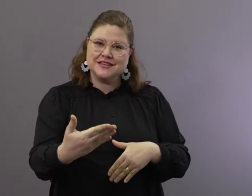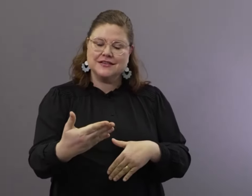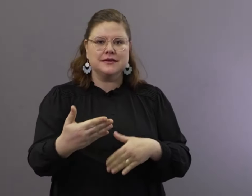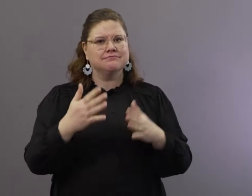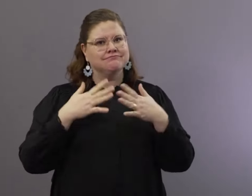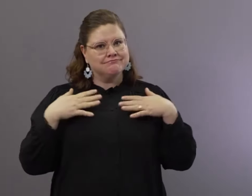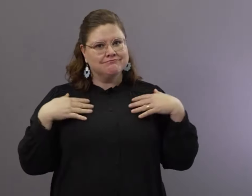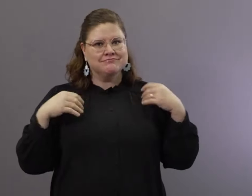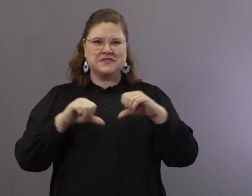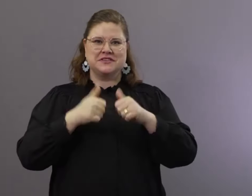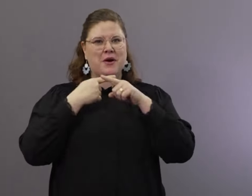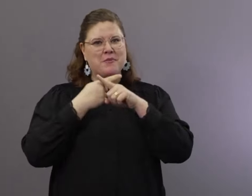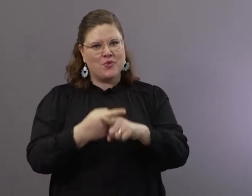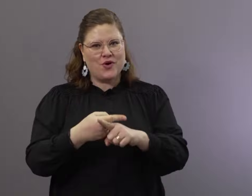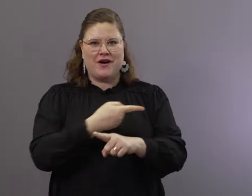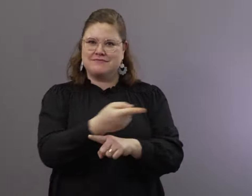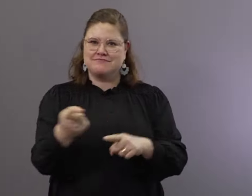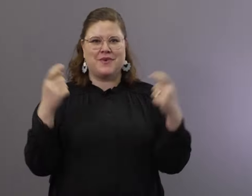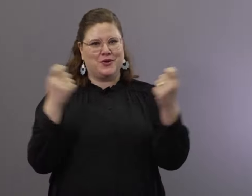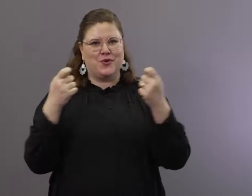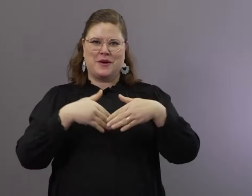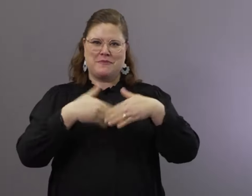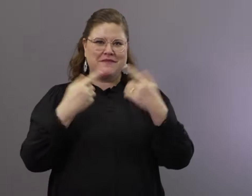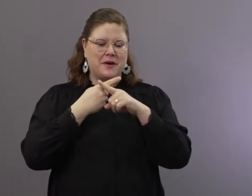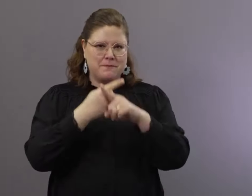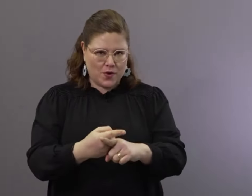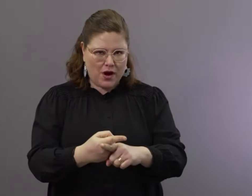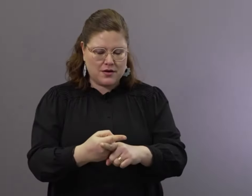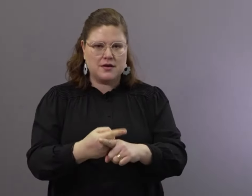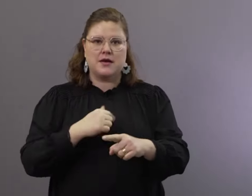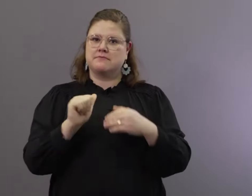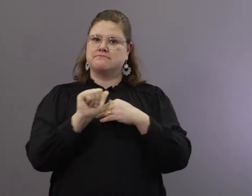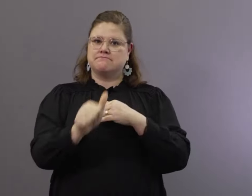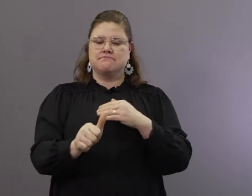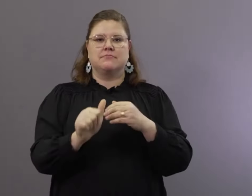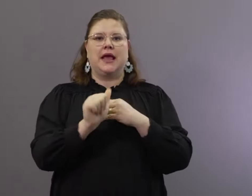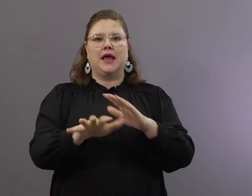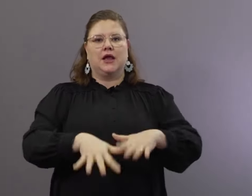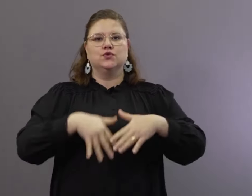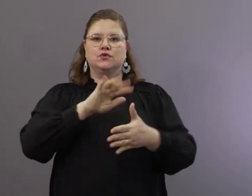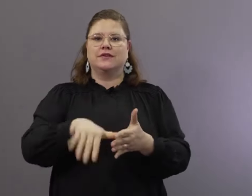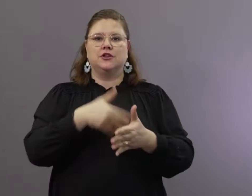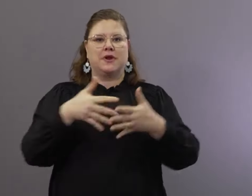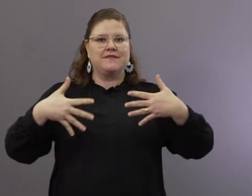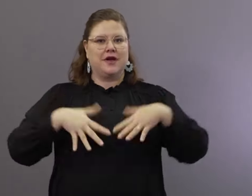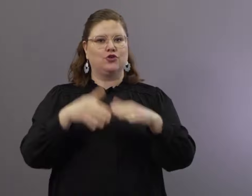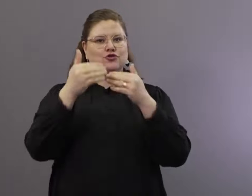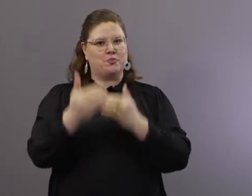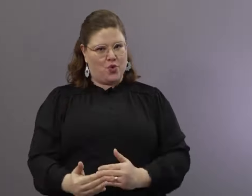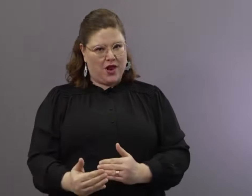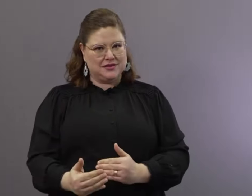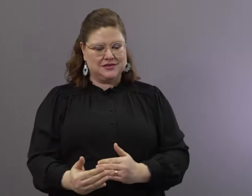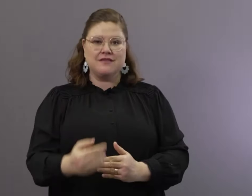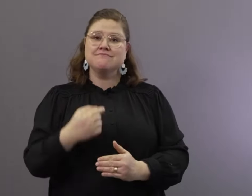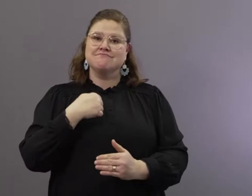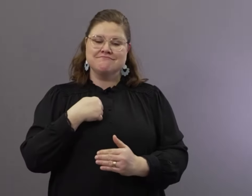tervehtiä juhlapäivän webinaaria koko eduskunnan viittomakielen verkoston puolesta ja tuoda teille